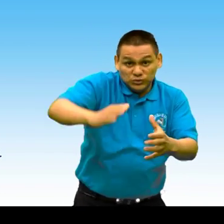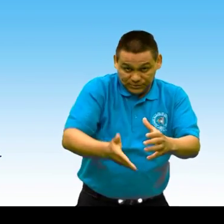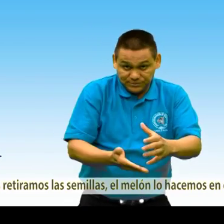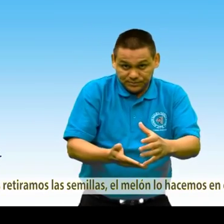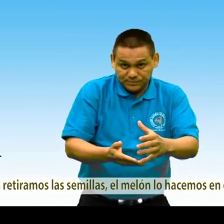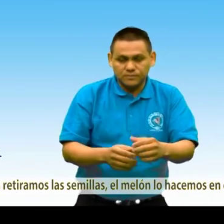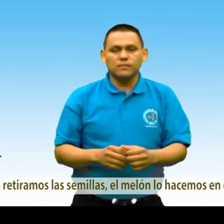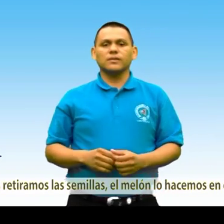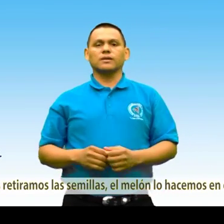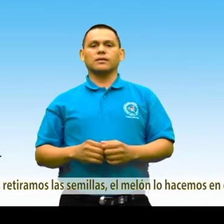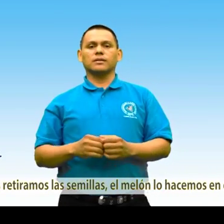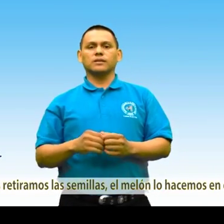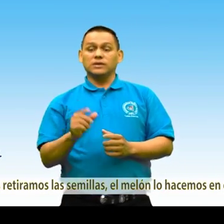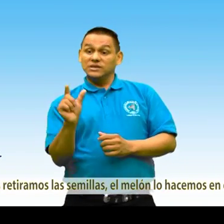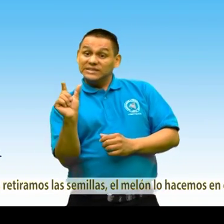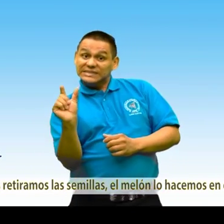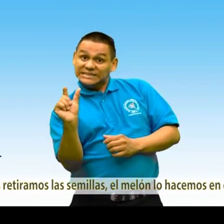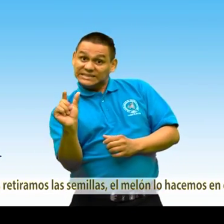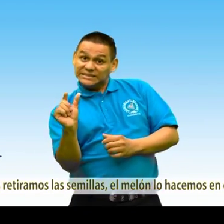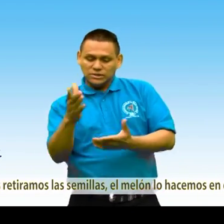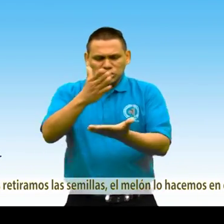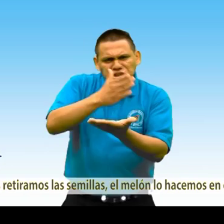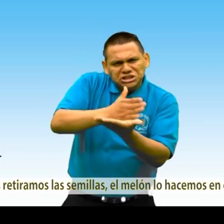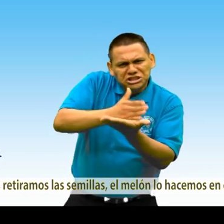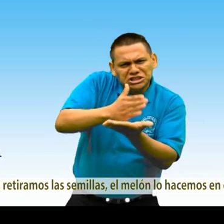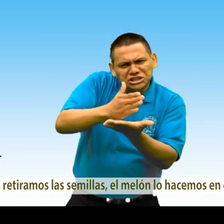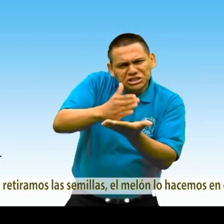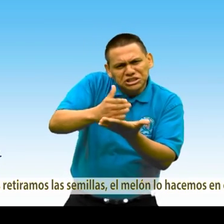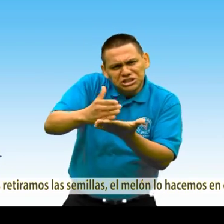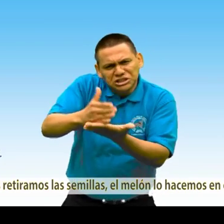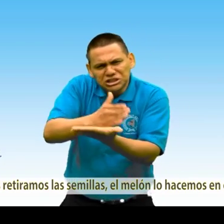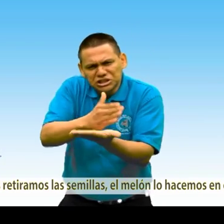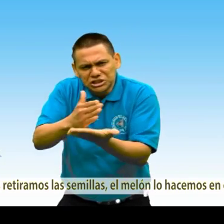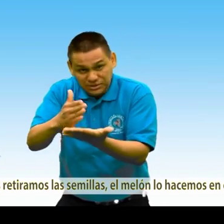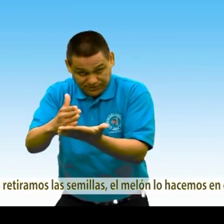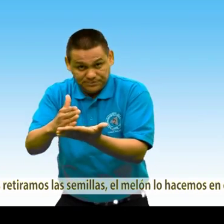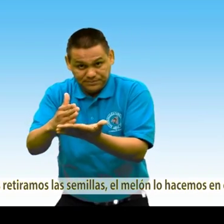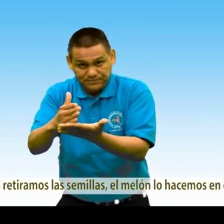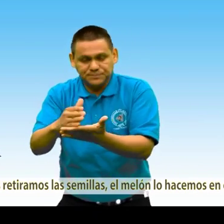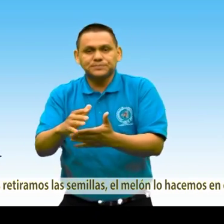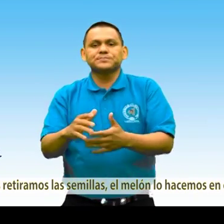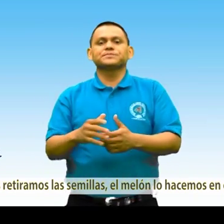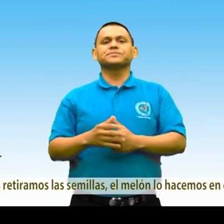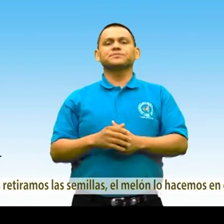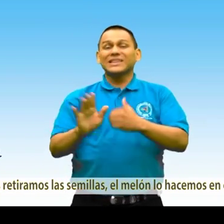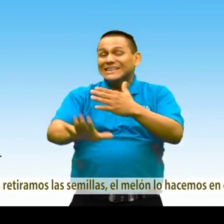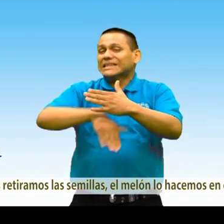Las pelamos, retiramos las semillas y el melón lo hacemos en